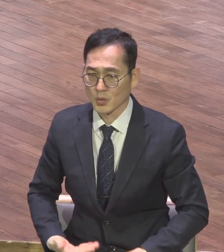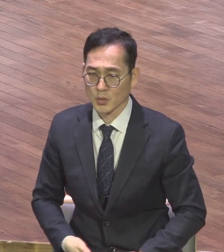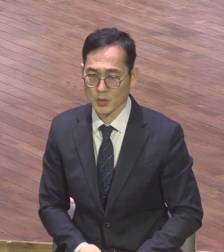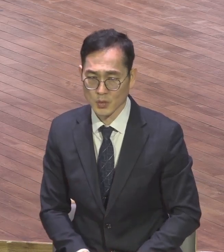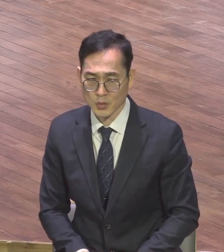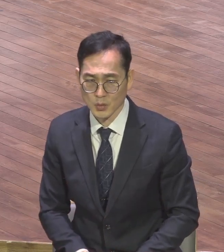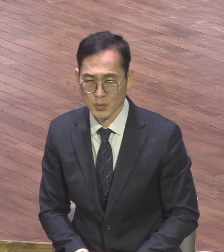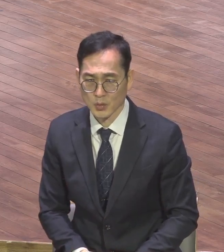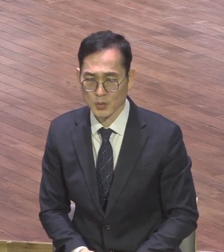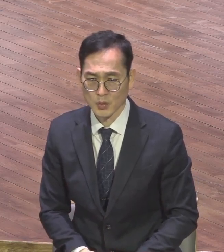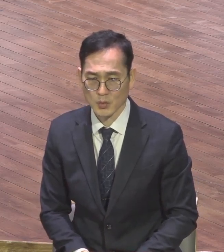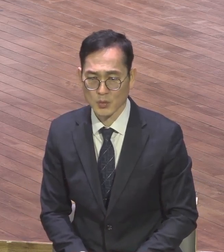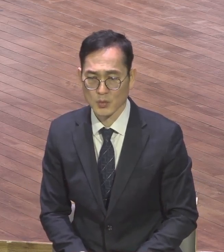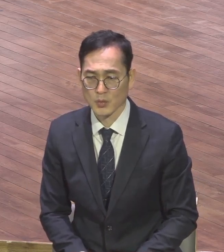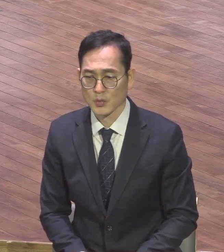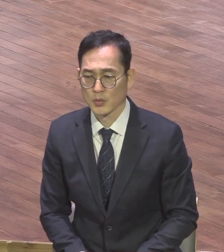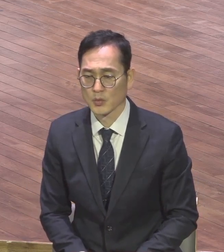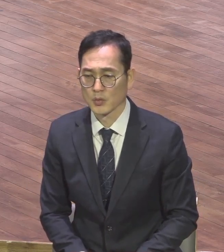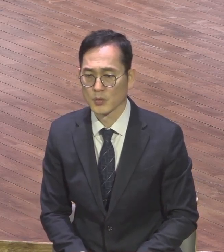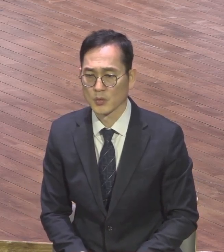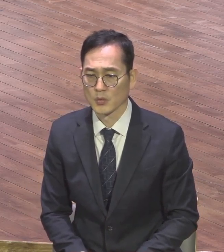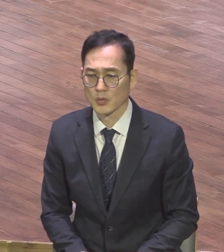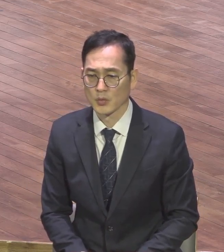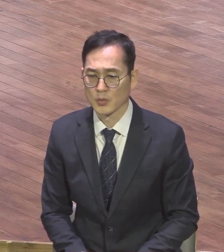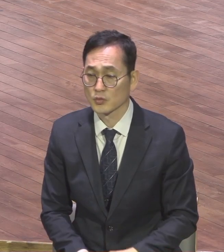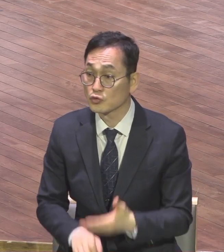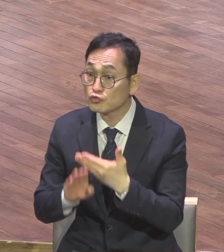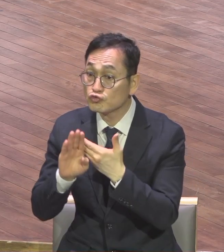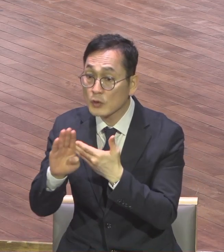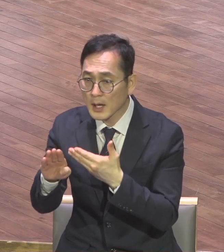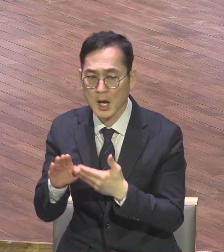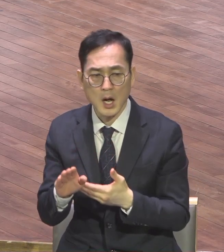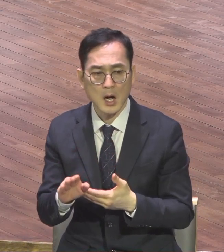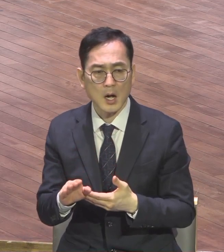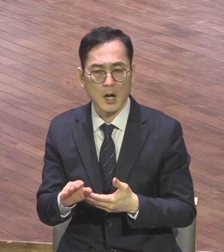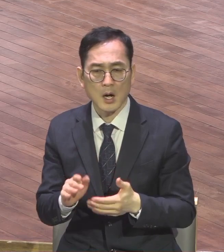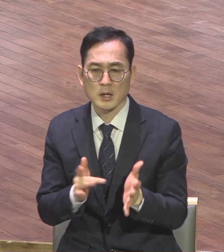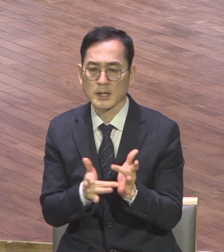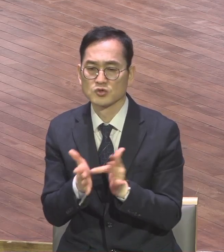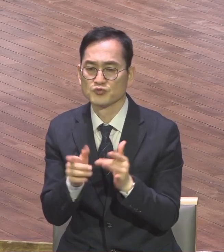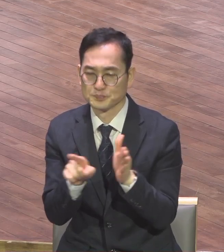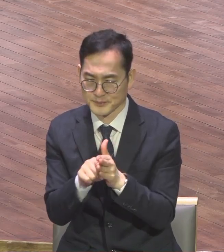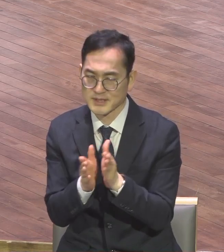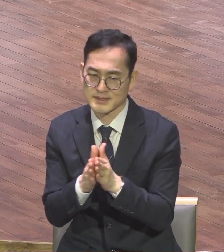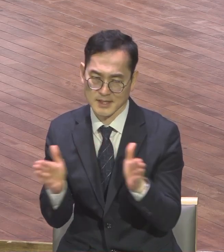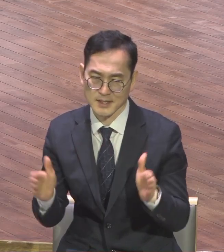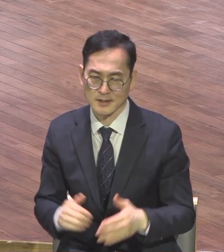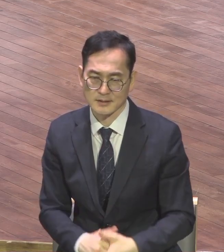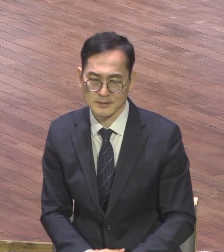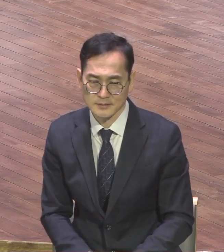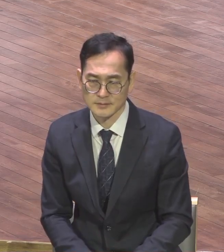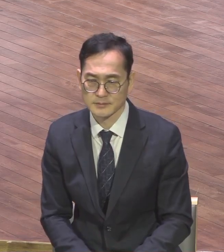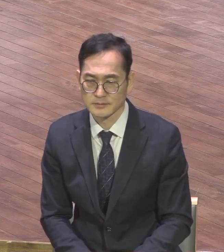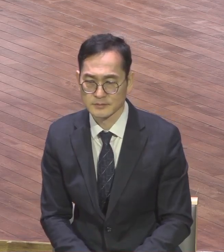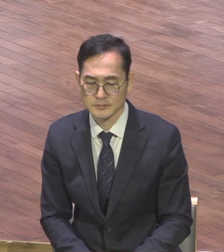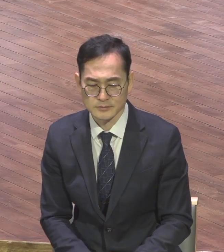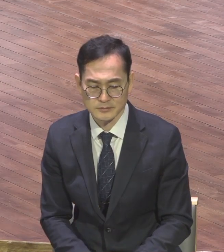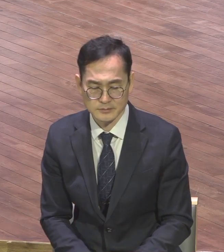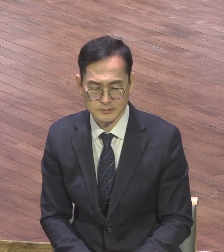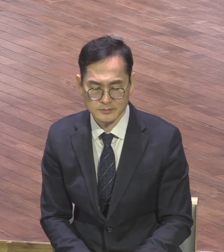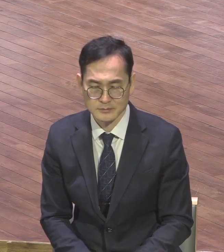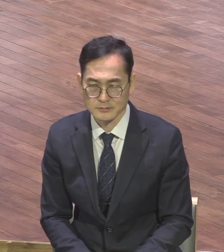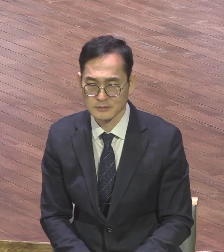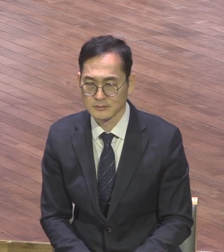조용해지더래. 그래가지고 예수를 믿었다는 거. 예수도 안 믿고 교회도 안 나왔는데 친구가 예수 이름 말한다고 하니까